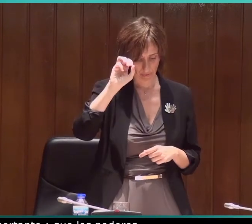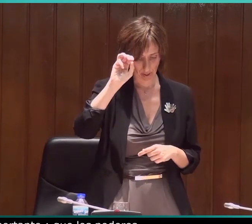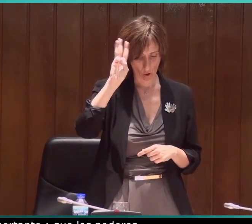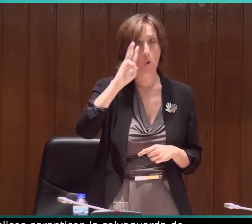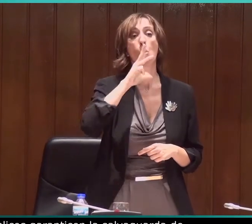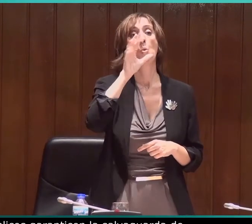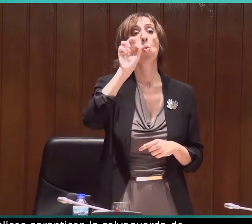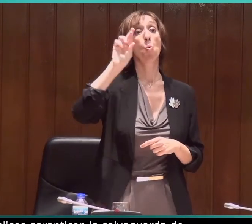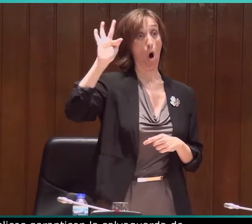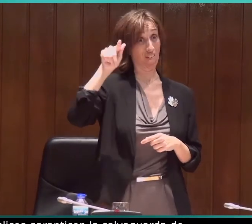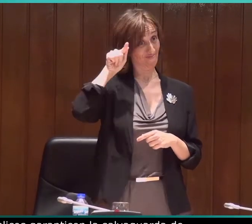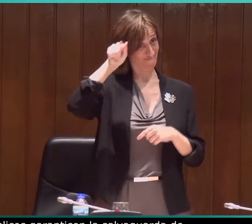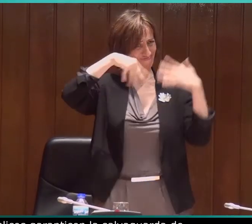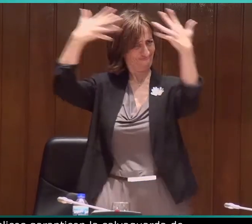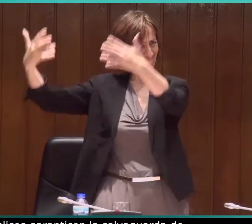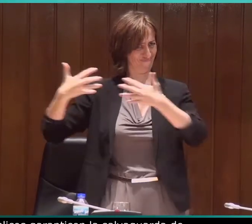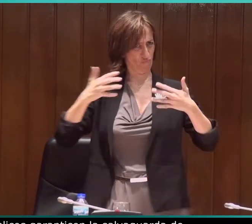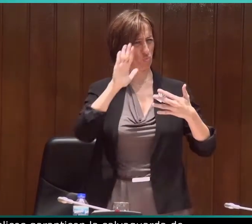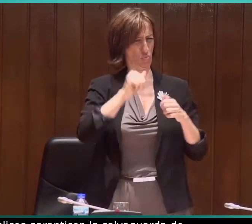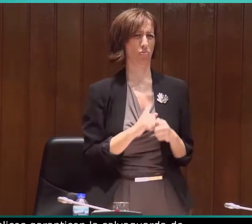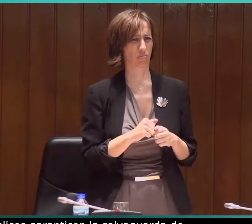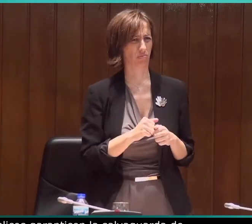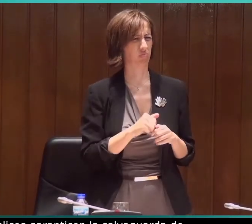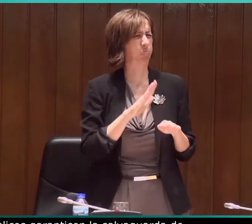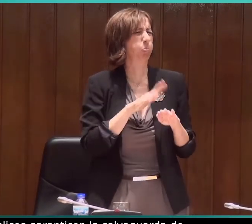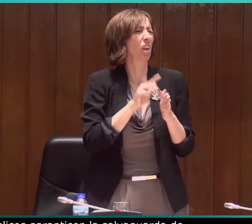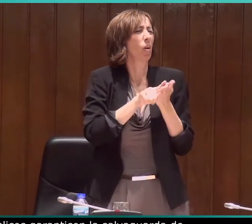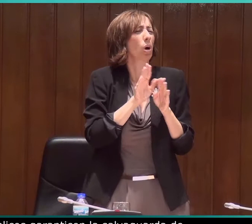dijo cito literalmente